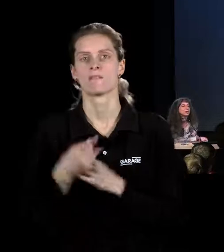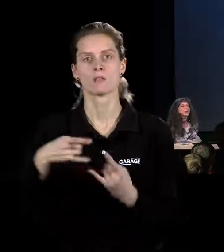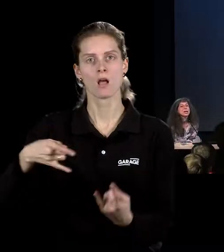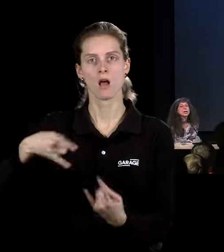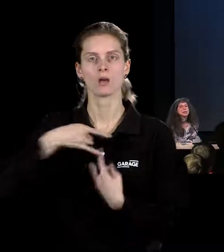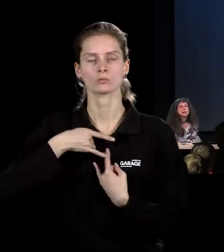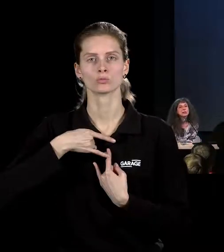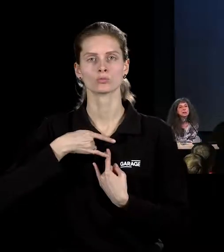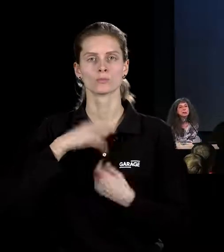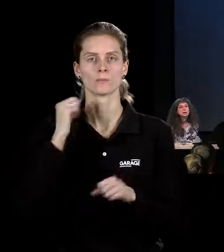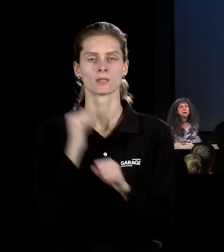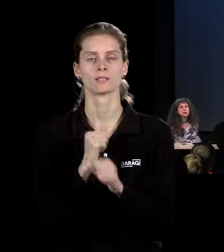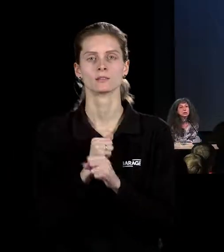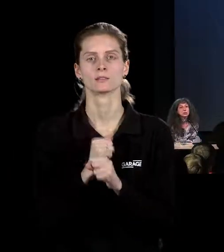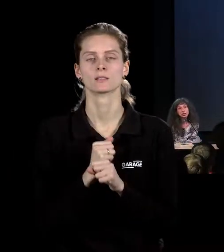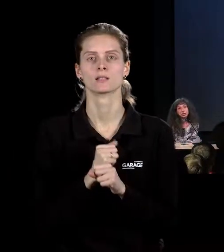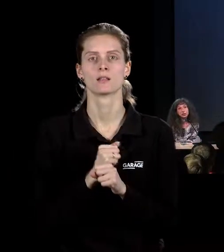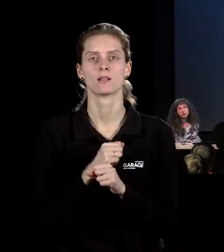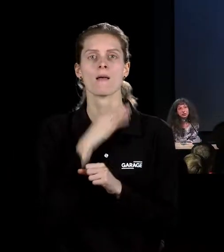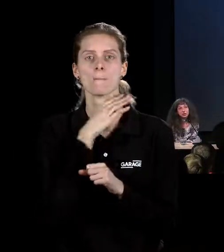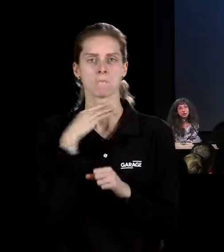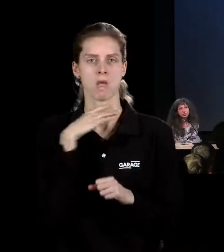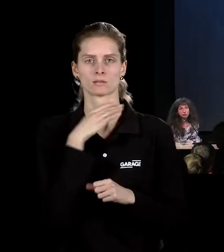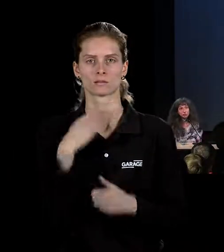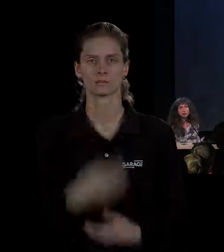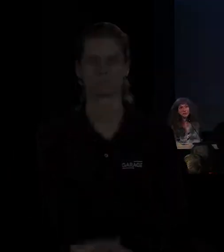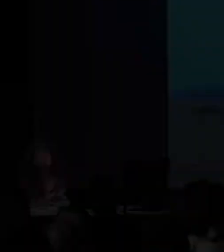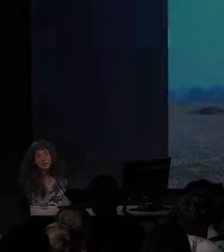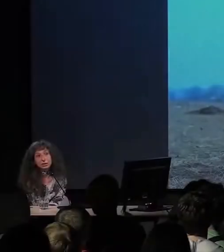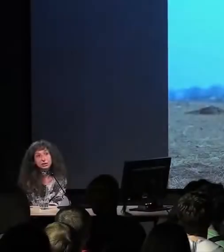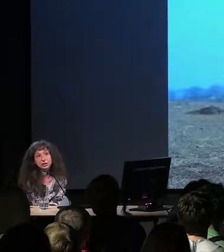костюме, доспехе, сделанном из мяса.